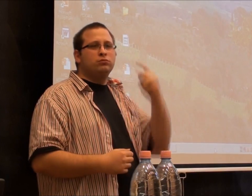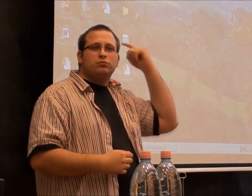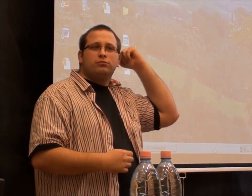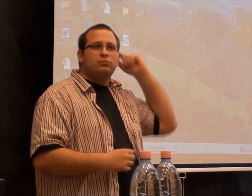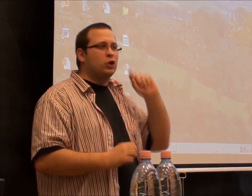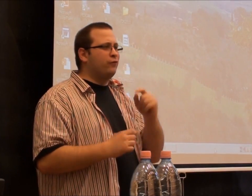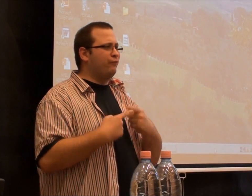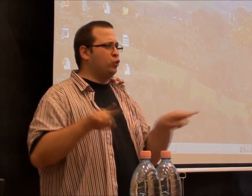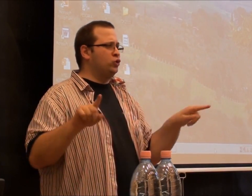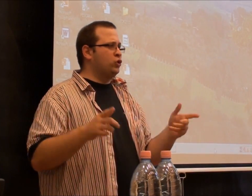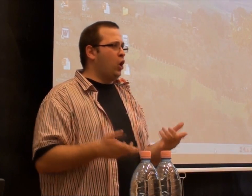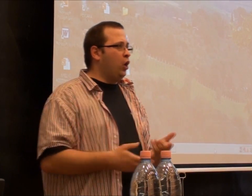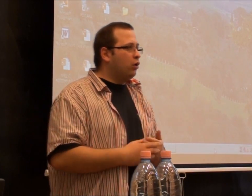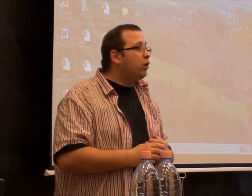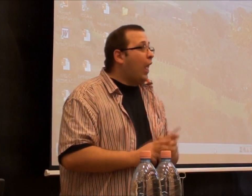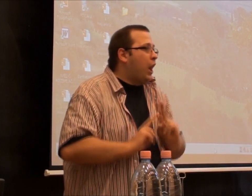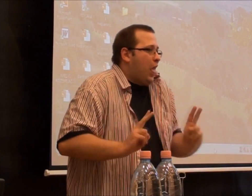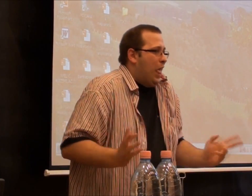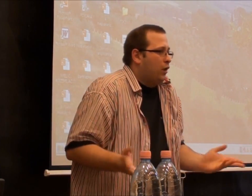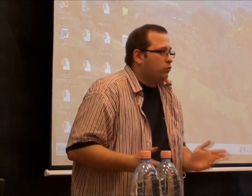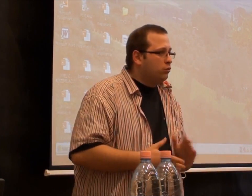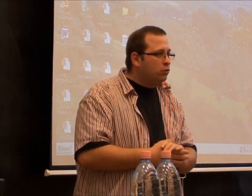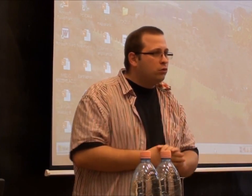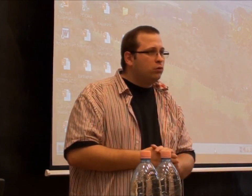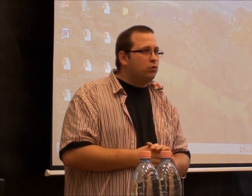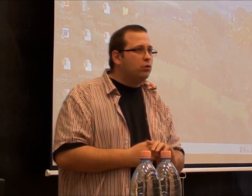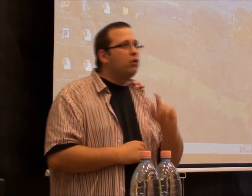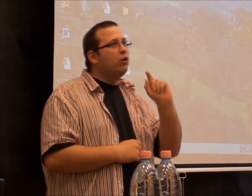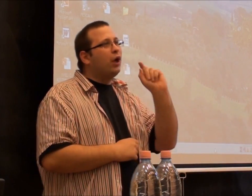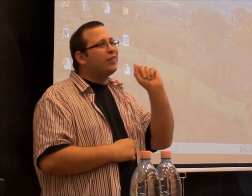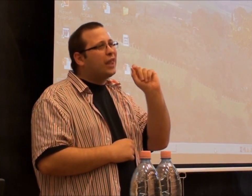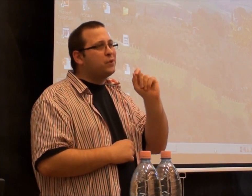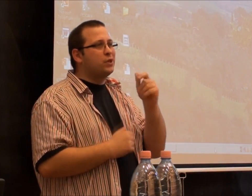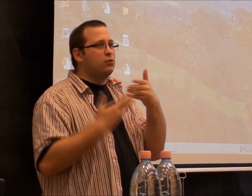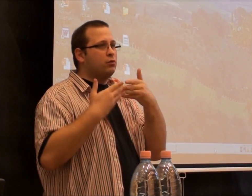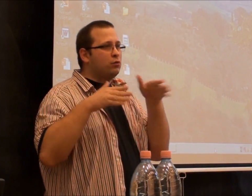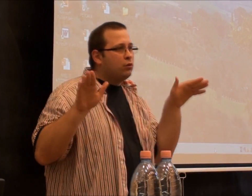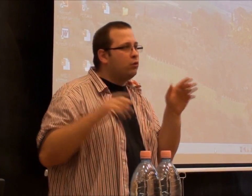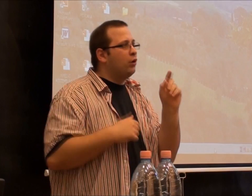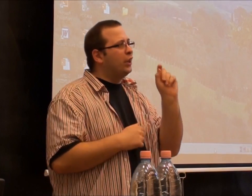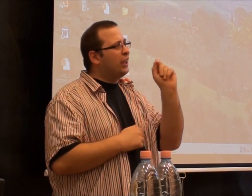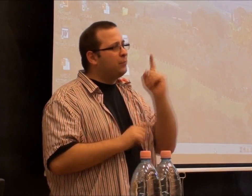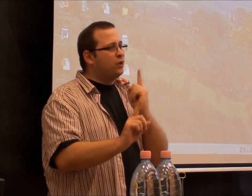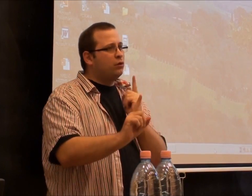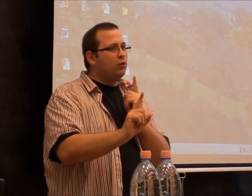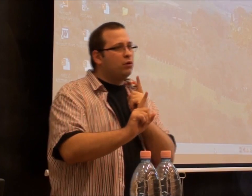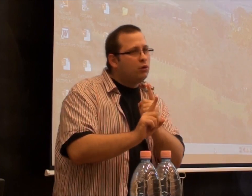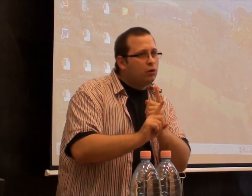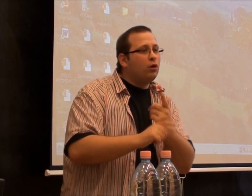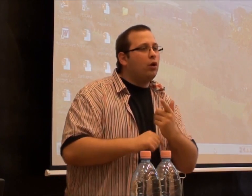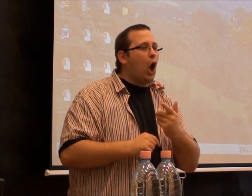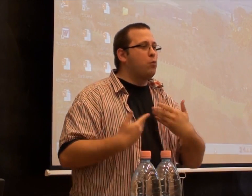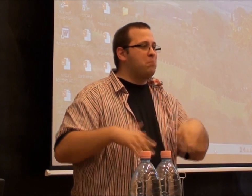ami első esetben lehet, hogy furcsának tűnik. Nem mindig nyitottak, nem